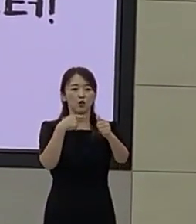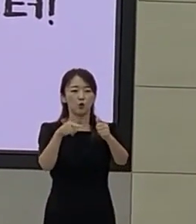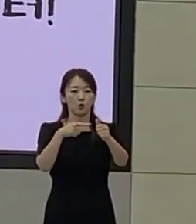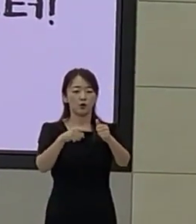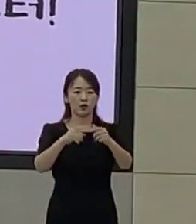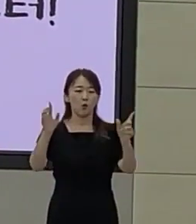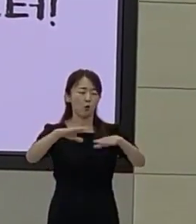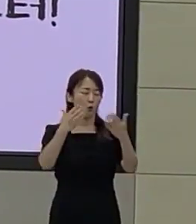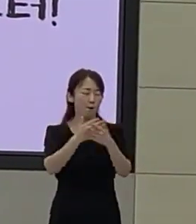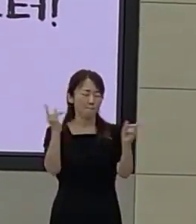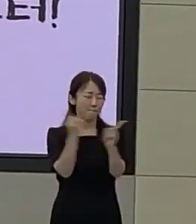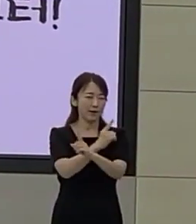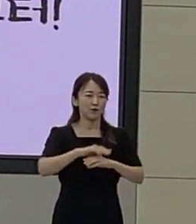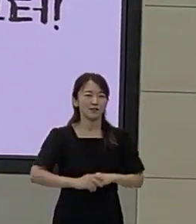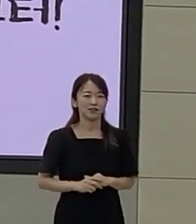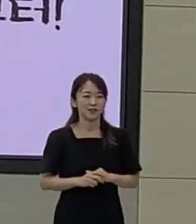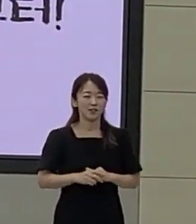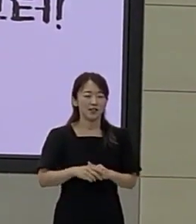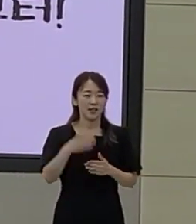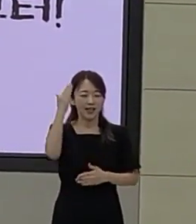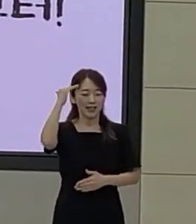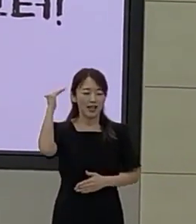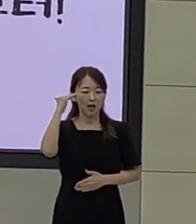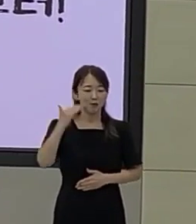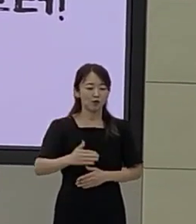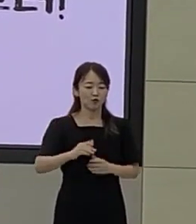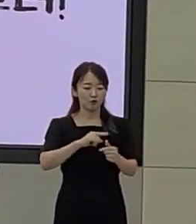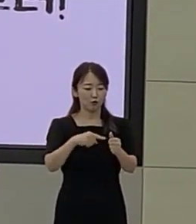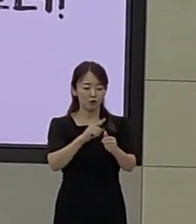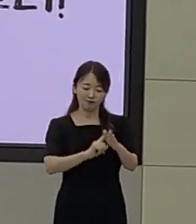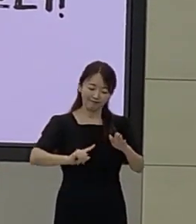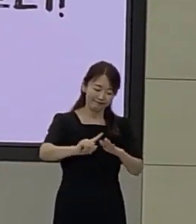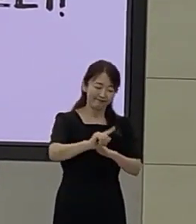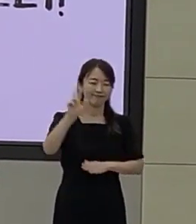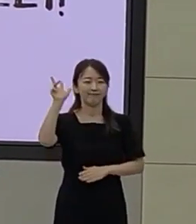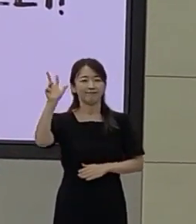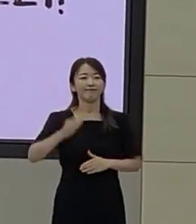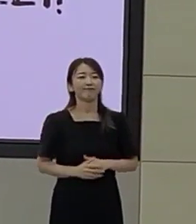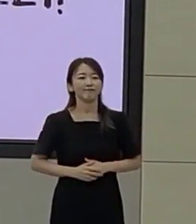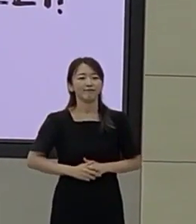부산교육을 탈바꿈시켜 대한민국 교육을 선도해 나가겠습니다.